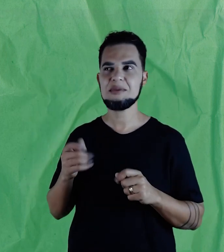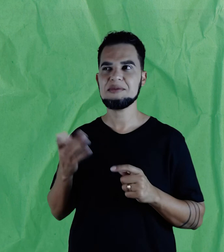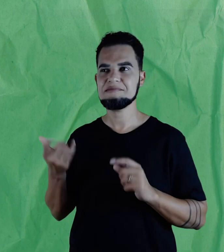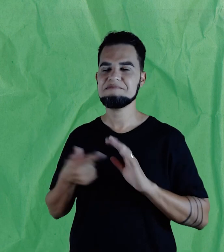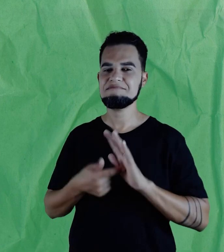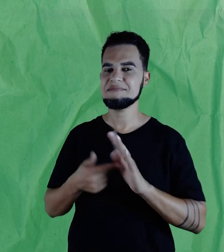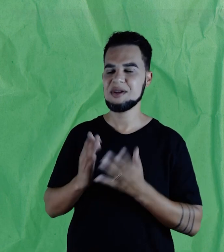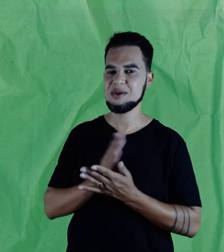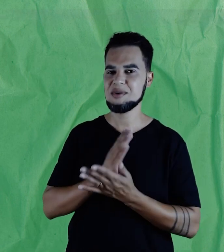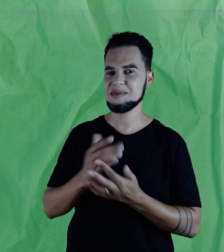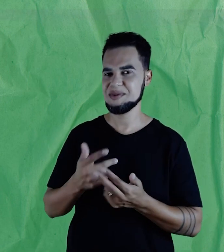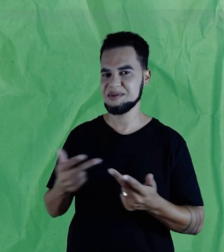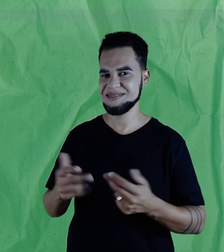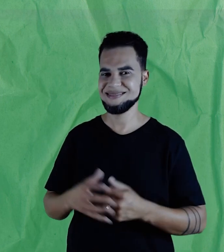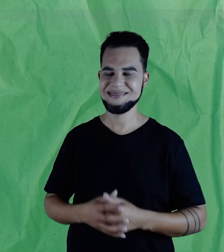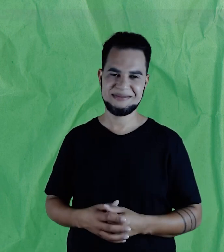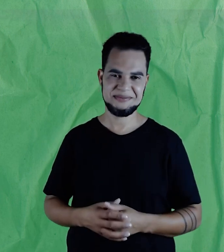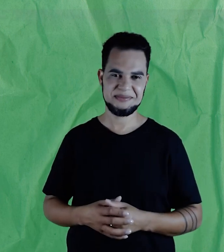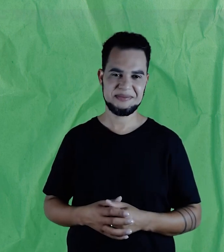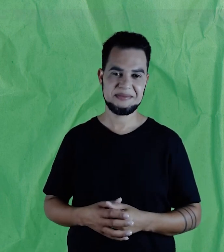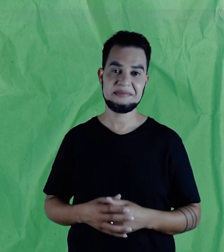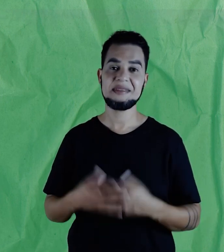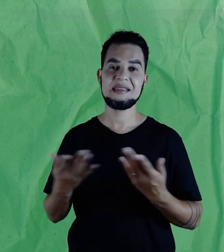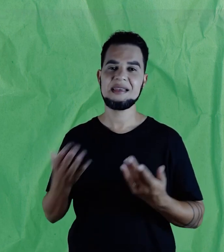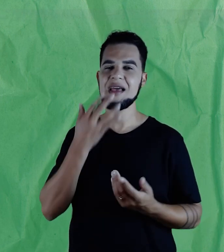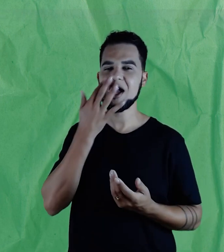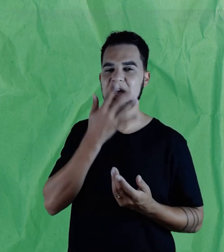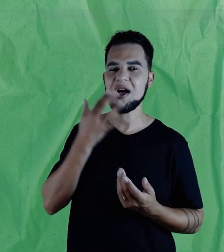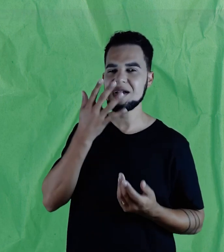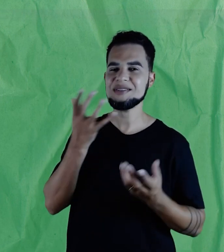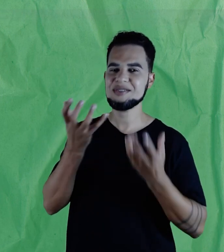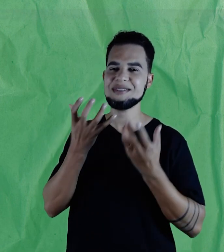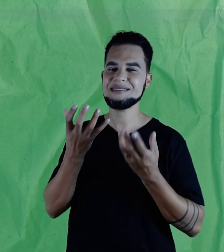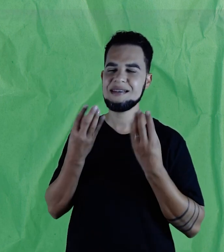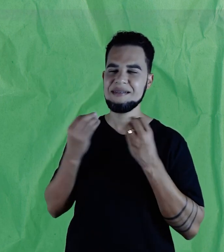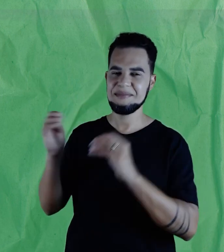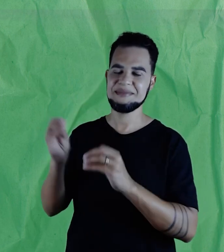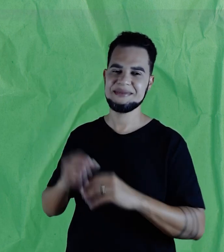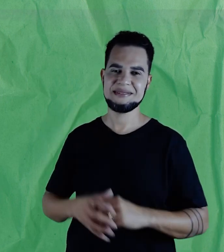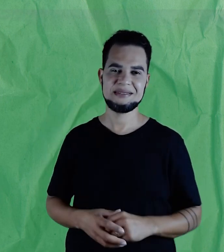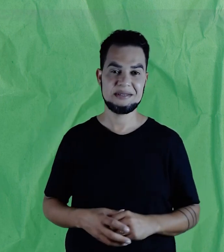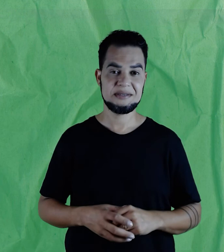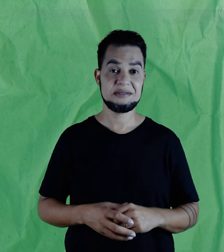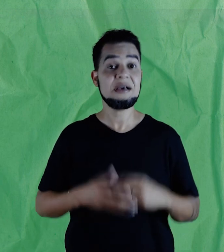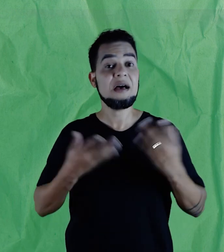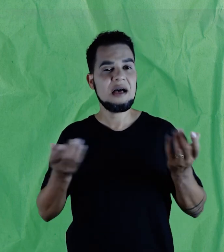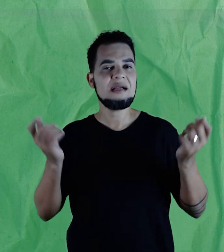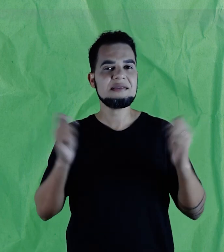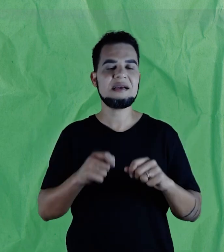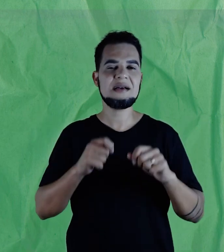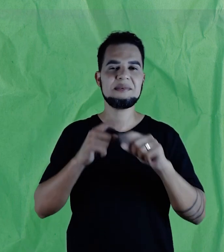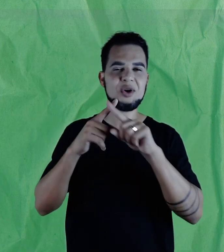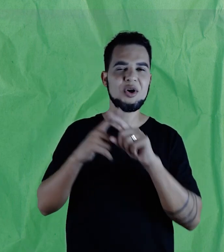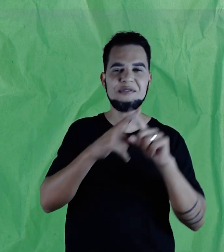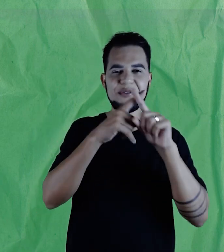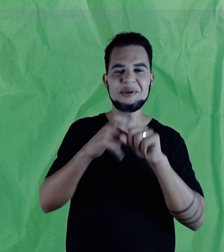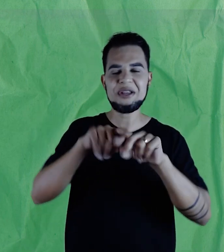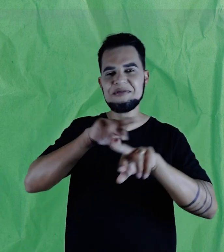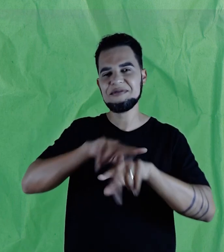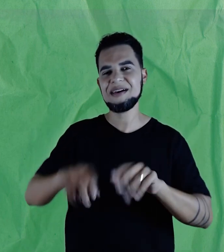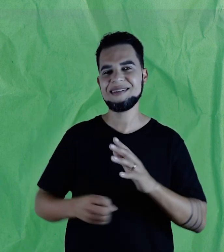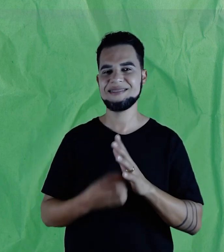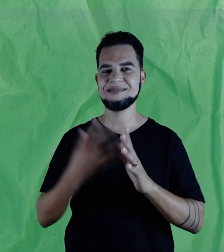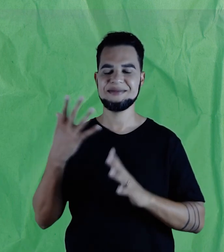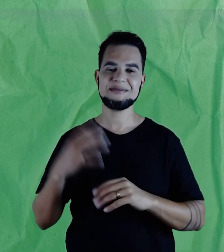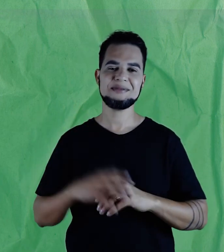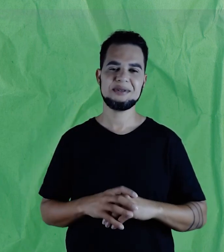cor, tá? E aí a cor que a gente quiser passar para ele. Dá para estar configurando de diversas formas, né? Que eu